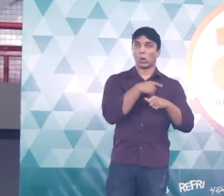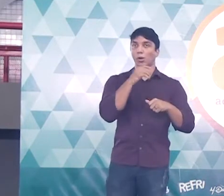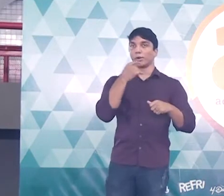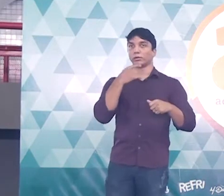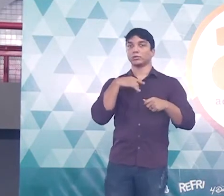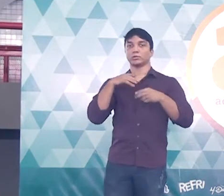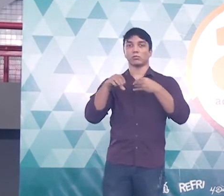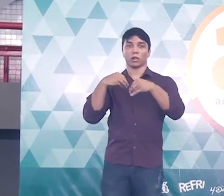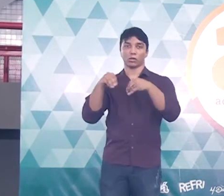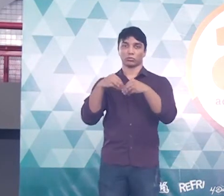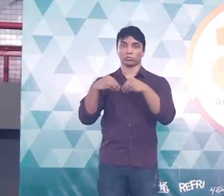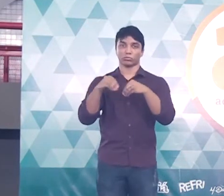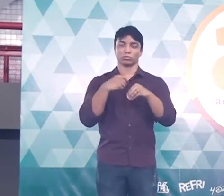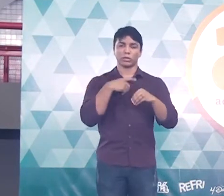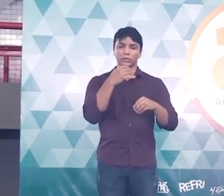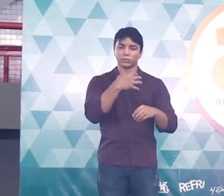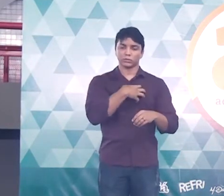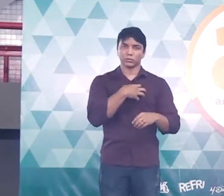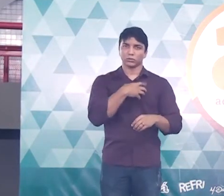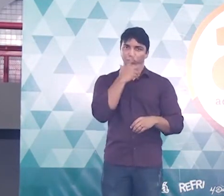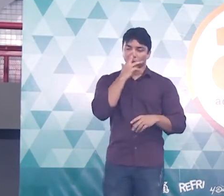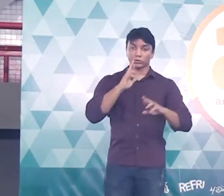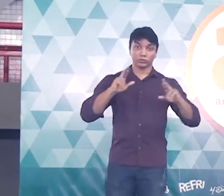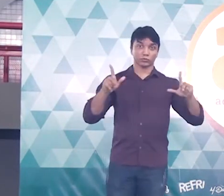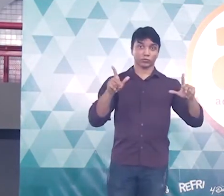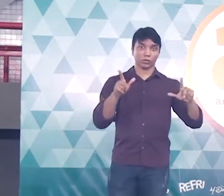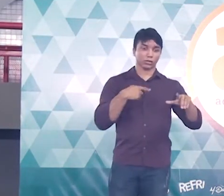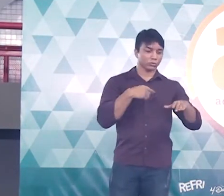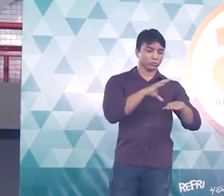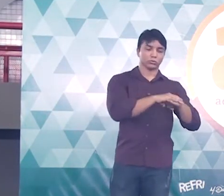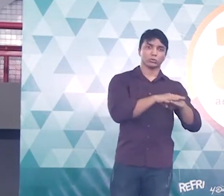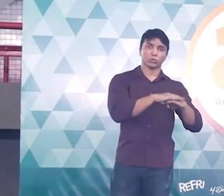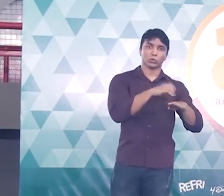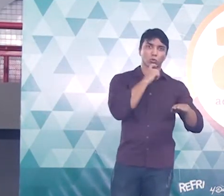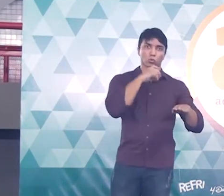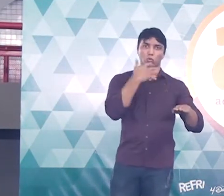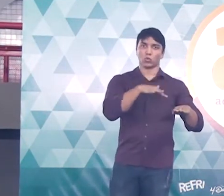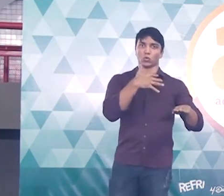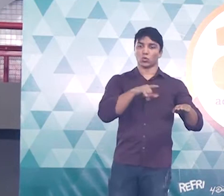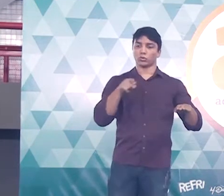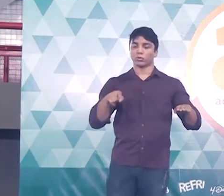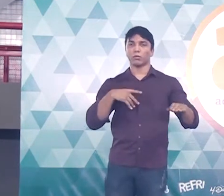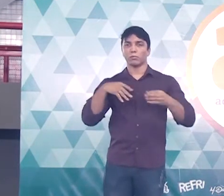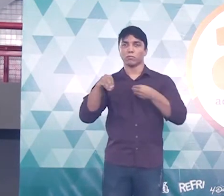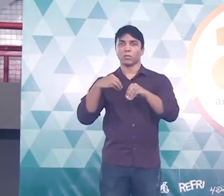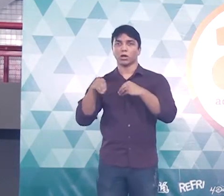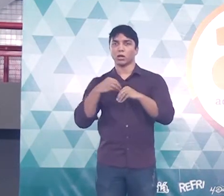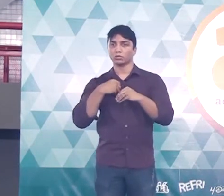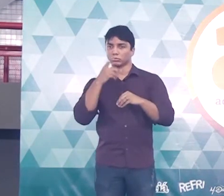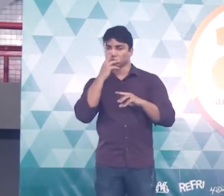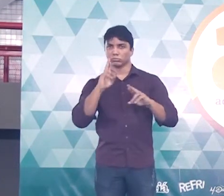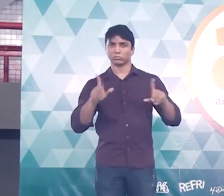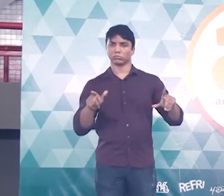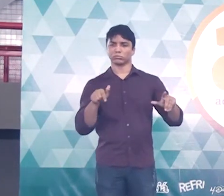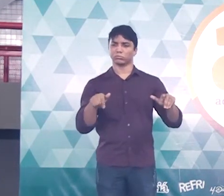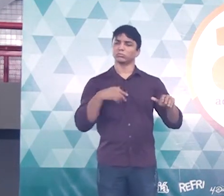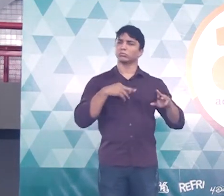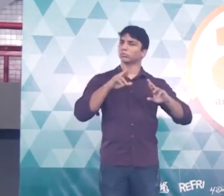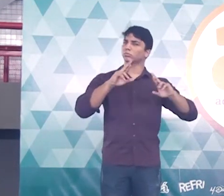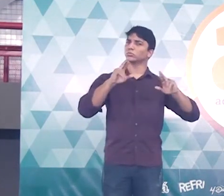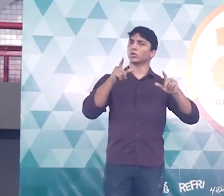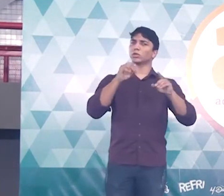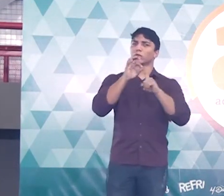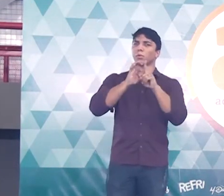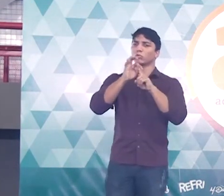plástico, você sente ou não sensações térmicas diferentes? Mas eles estão à mesma temperatura. Eles estão à